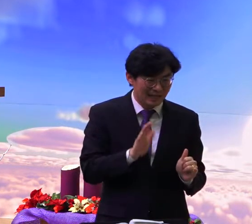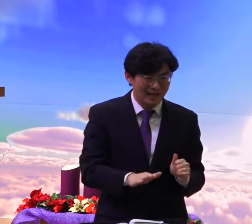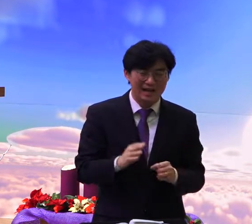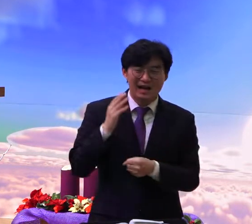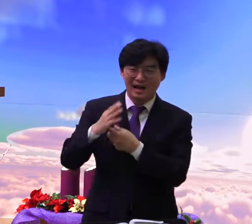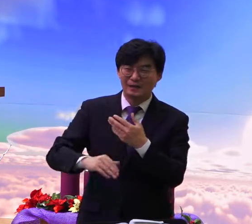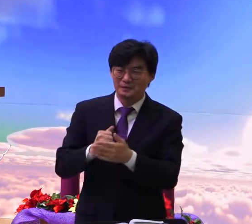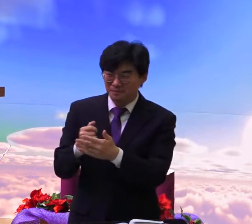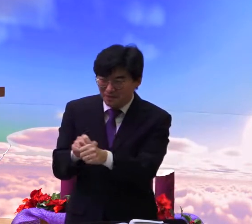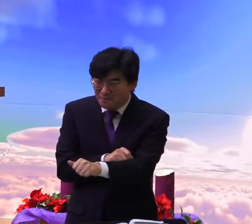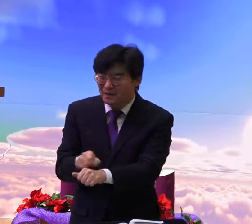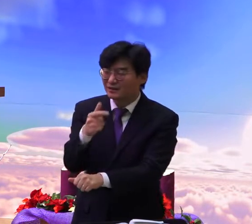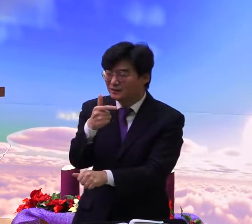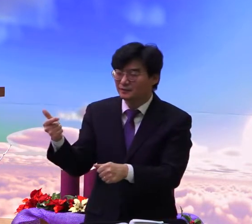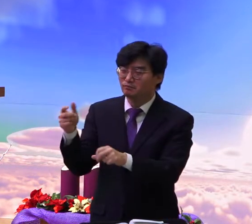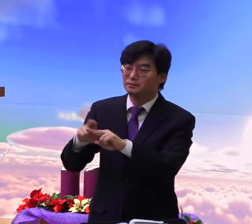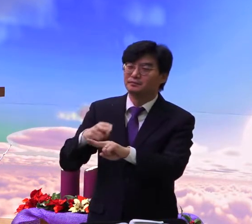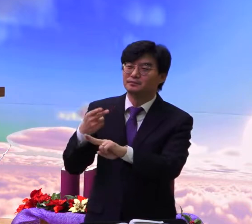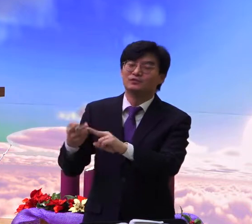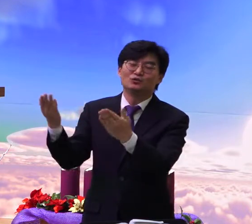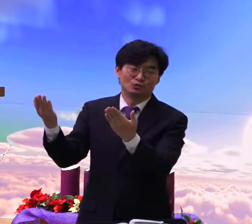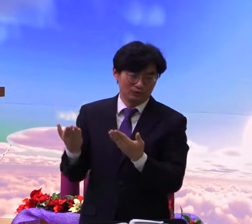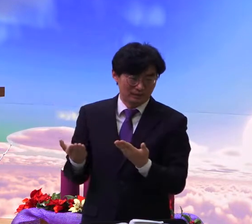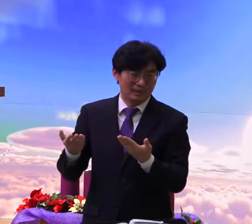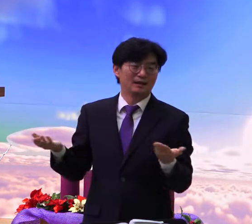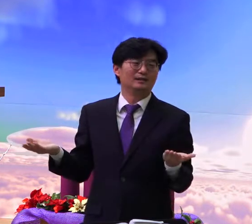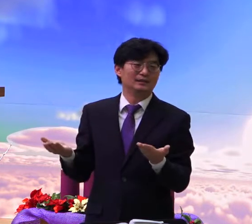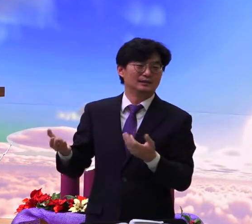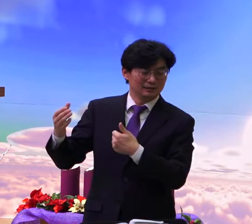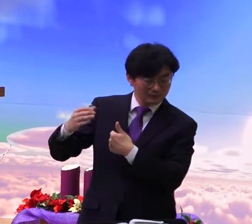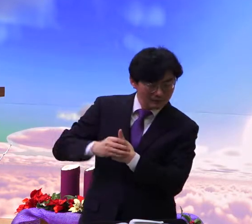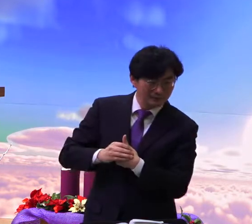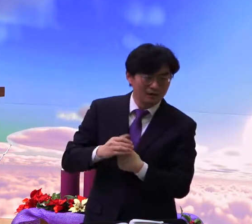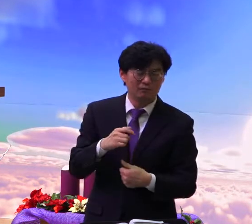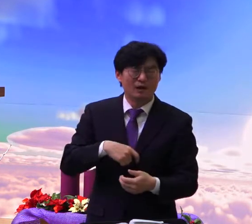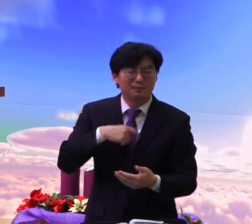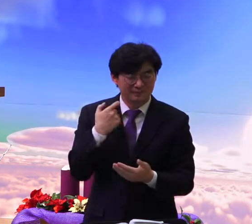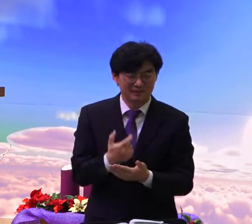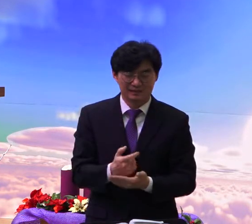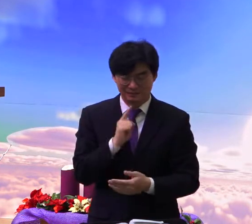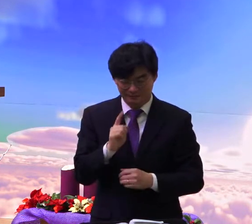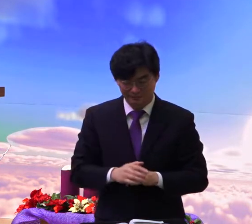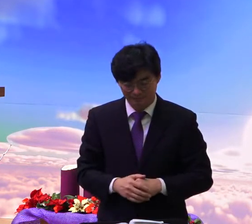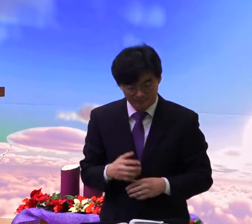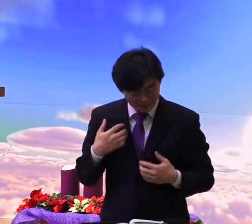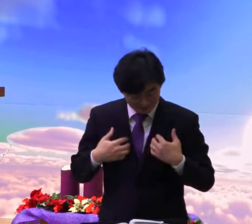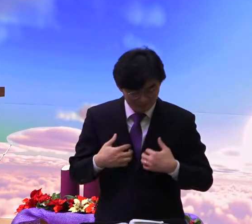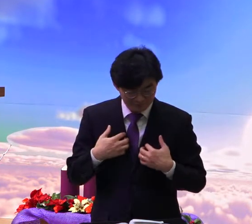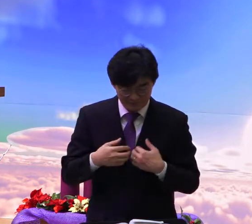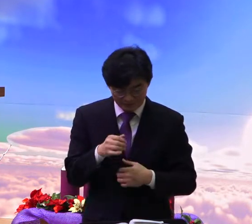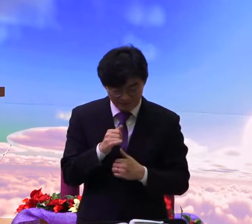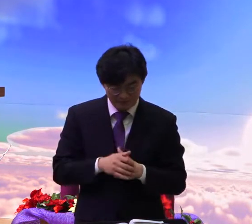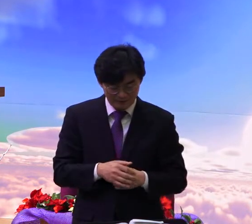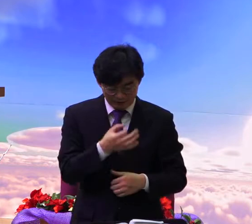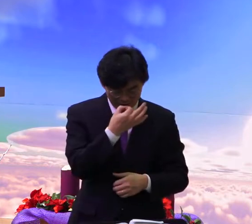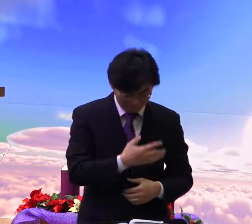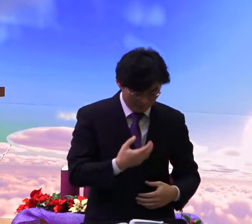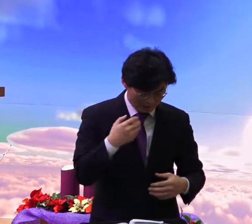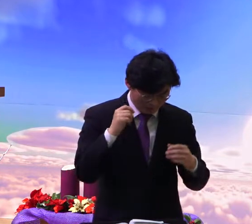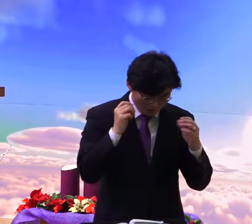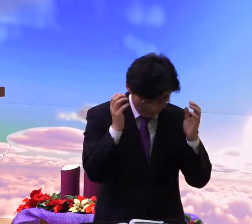특별한 선물이다 라고 늘 이야기했습니다. 그래서 감사했고, 그래서 감격했고, 그래서 기뻐했습니다. 힘들고 어려운 모든